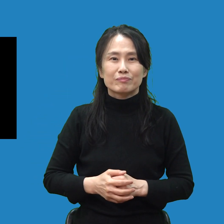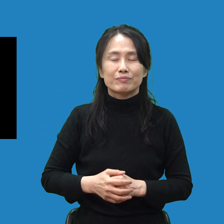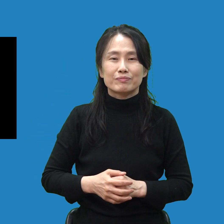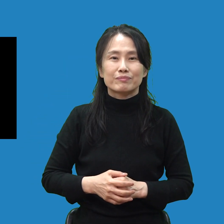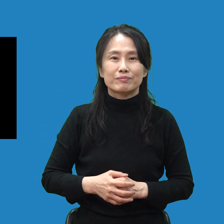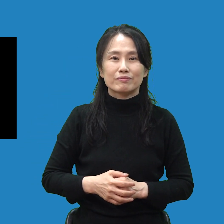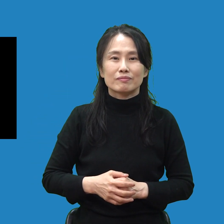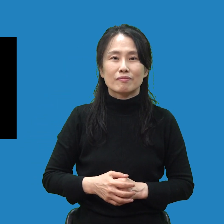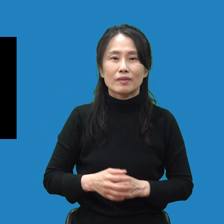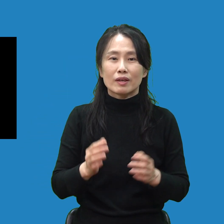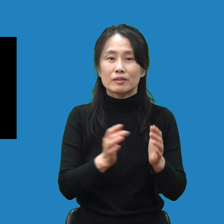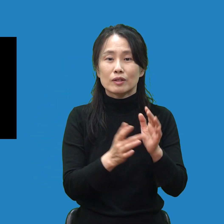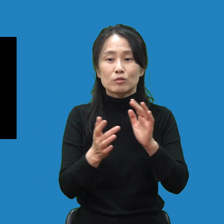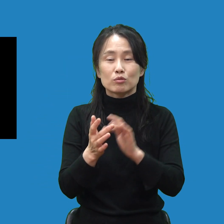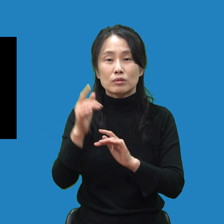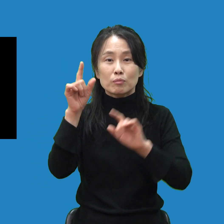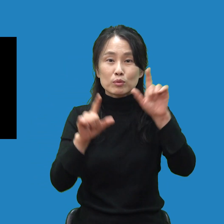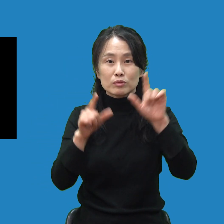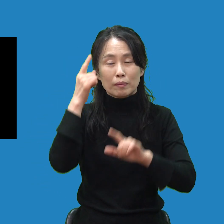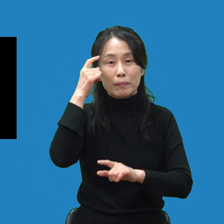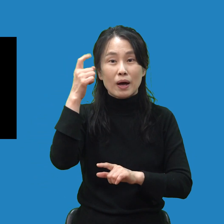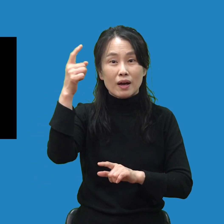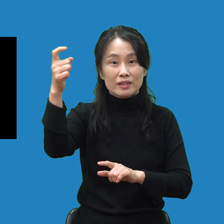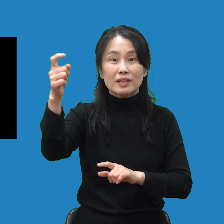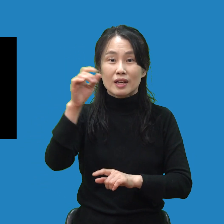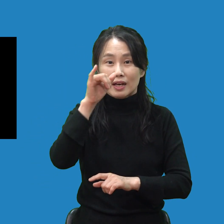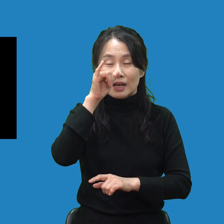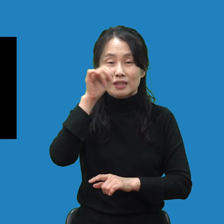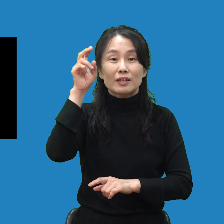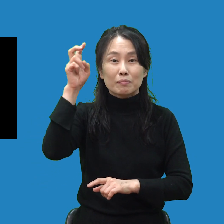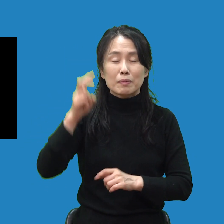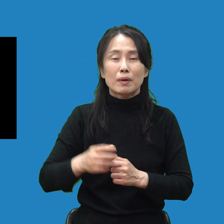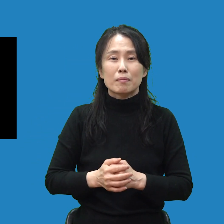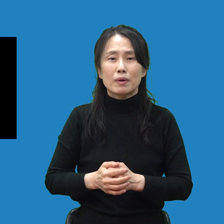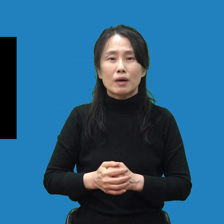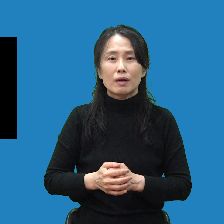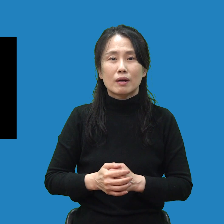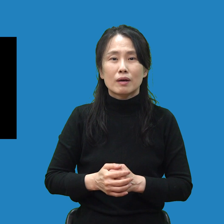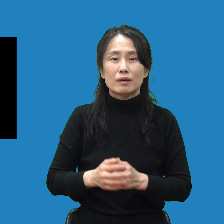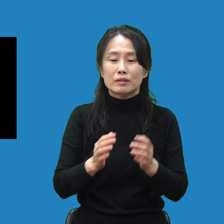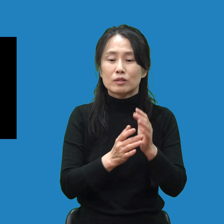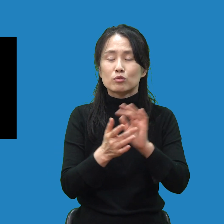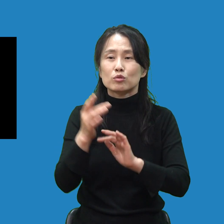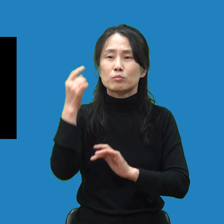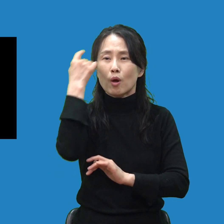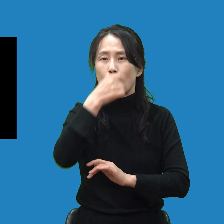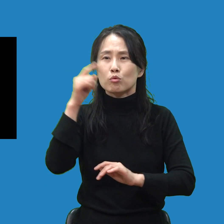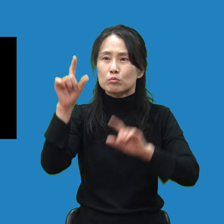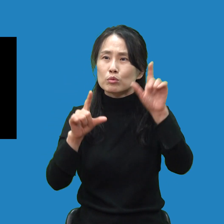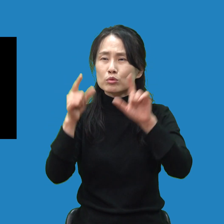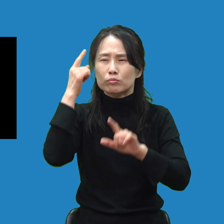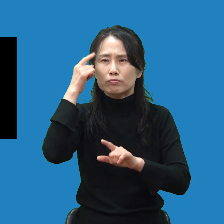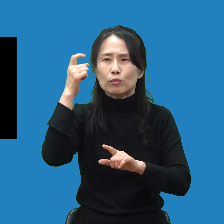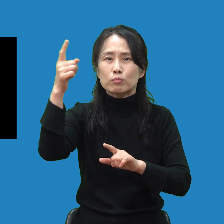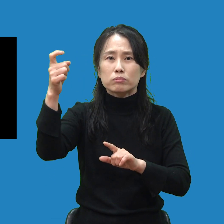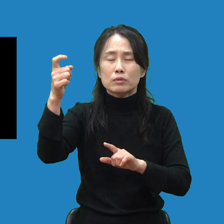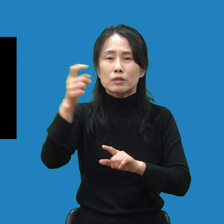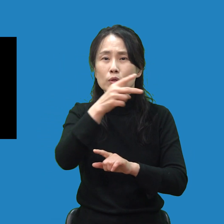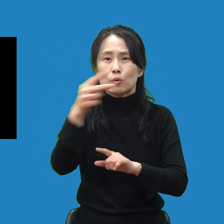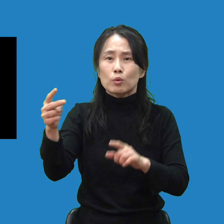저런 어떤 예수님 모습을 상상하잖아요. 저걸 본다는 거라 말할 수 있을까요?